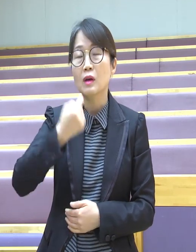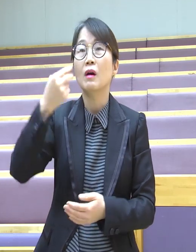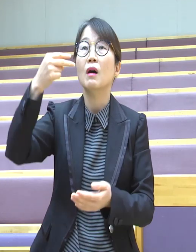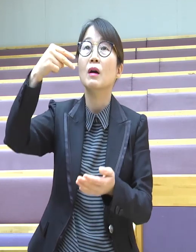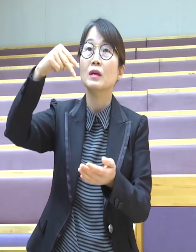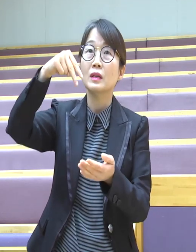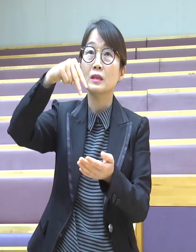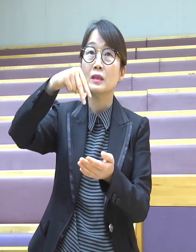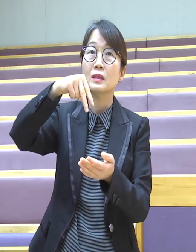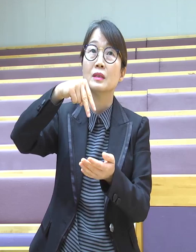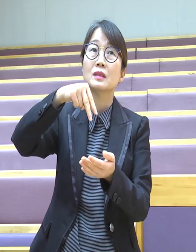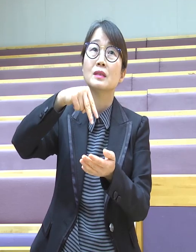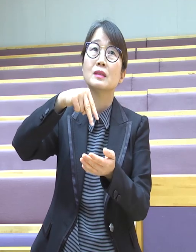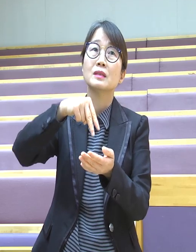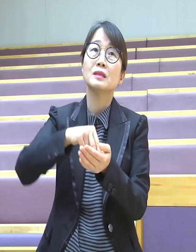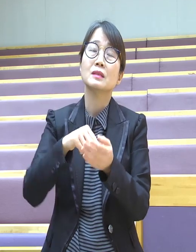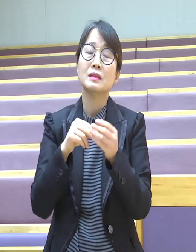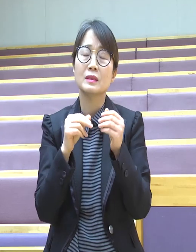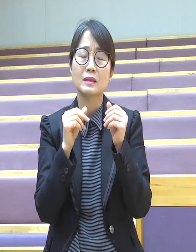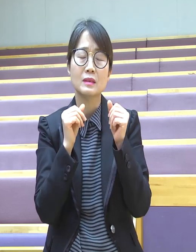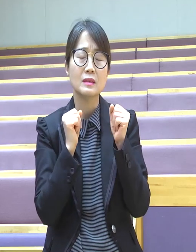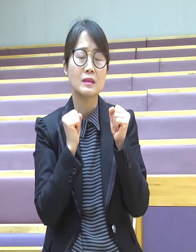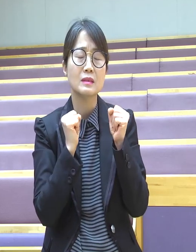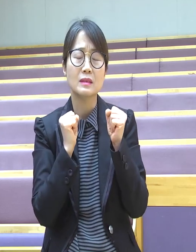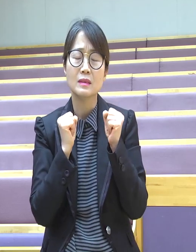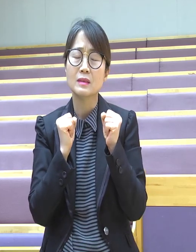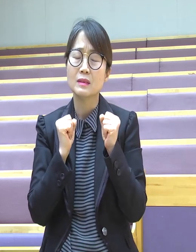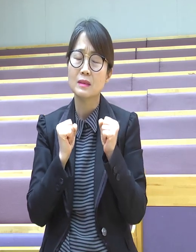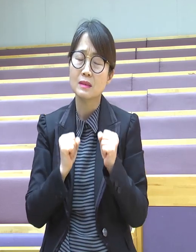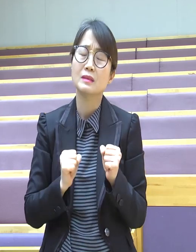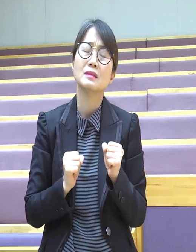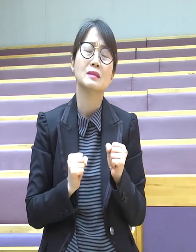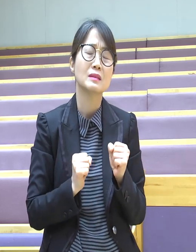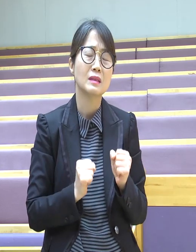나 홀로 서 있는